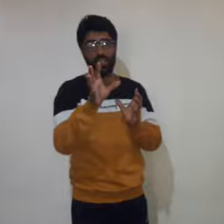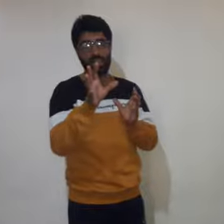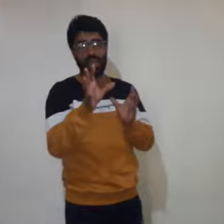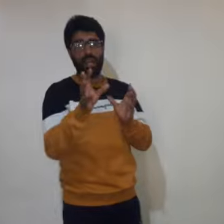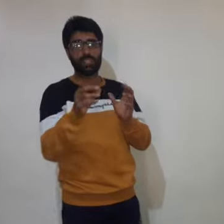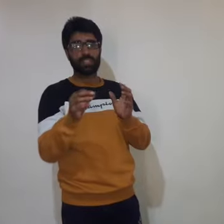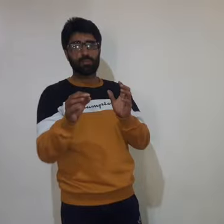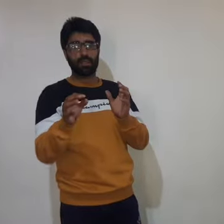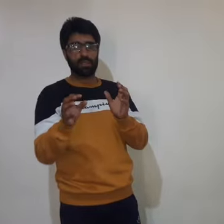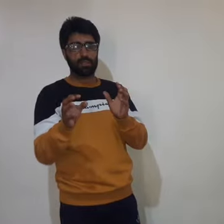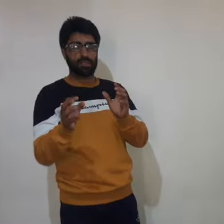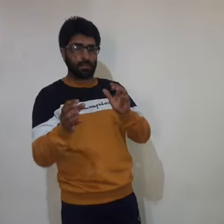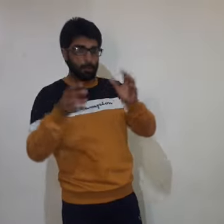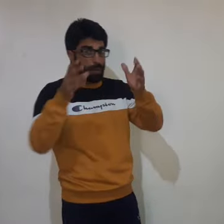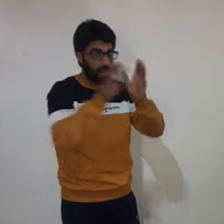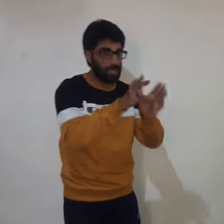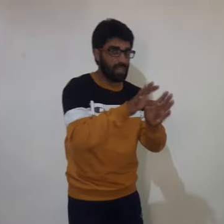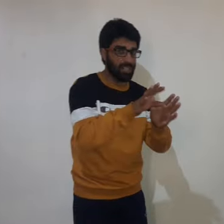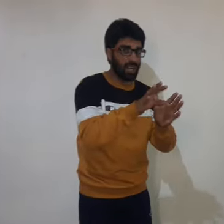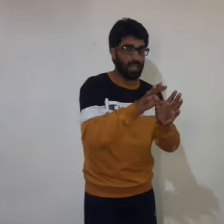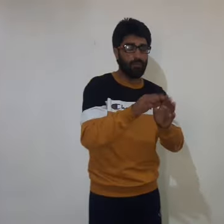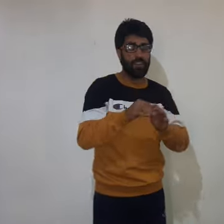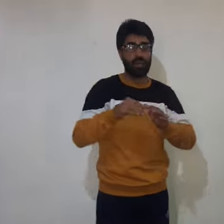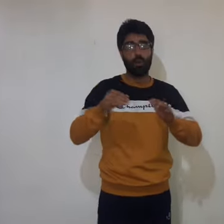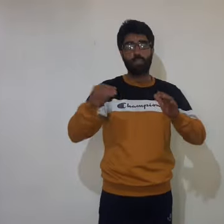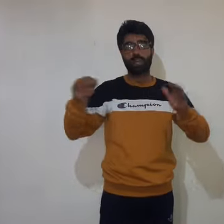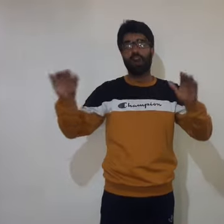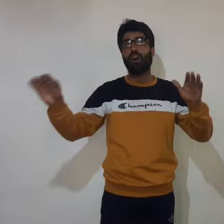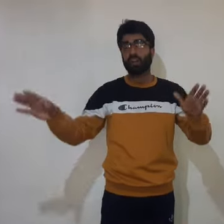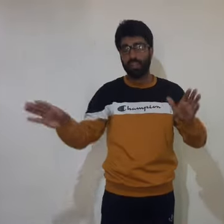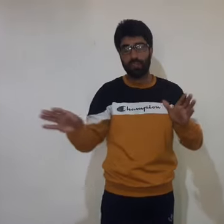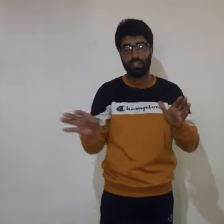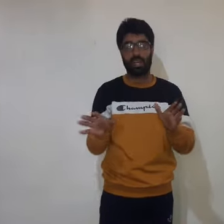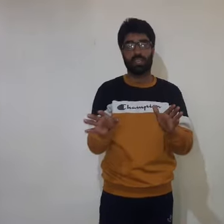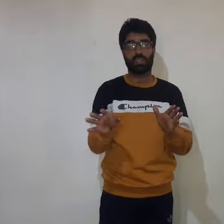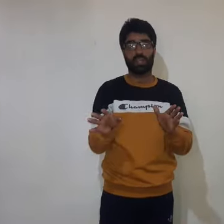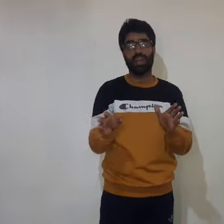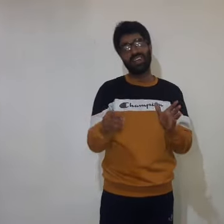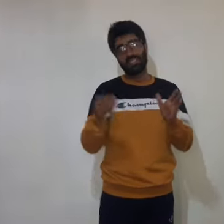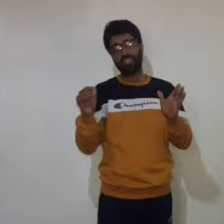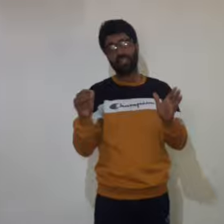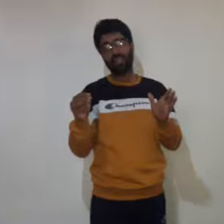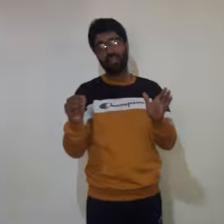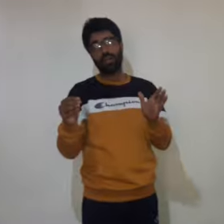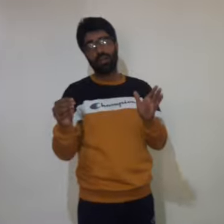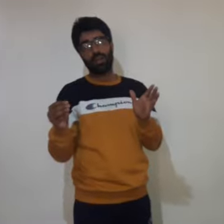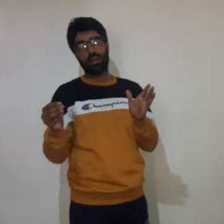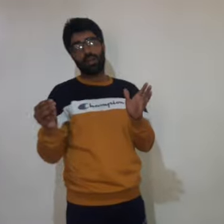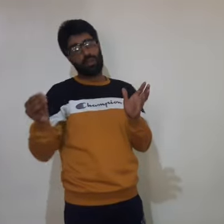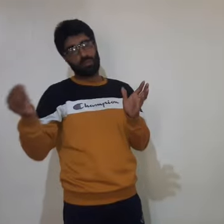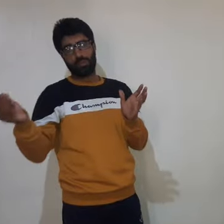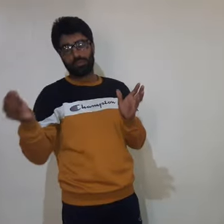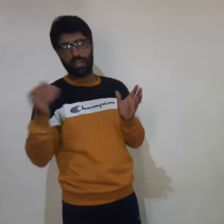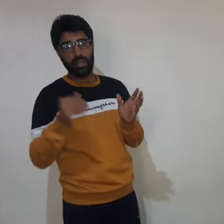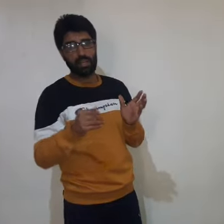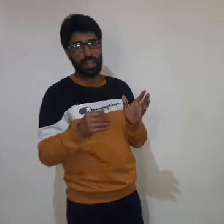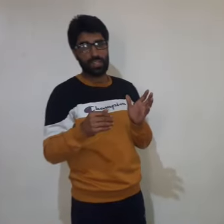जाता है। जब ये ब्लड में चला जाएगा फिर ये बहुत सारे ऑर्गन्स में चला जाता है, जैसे कि किडनी में चला